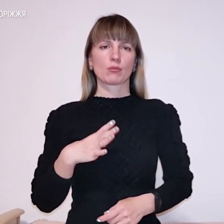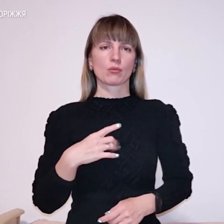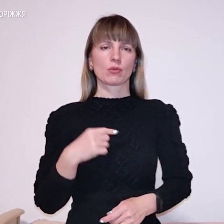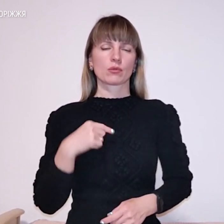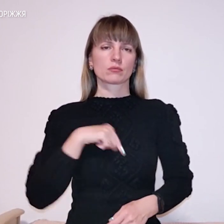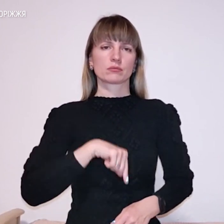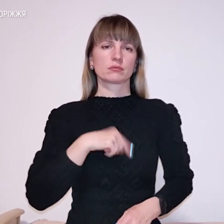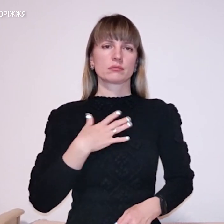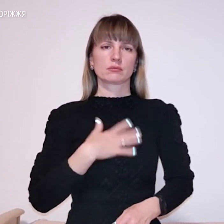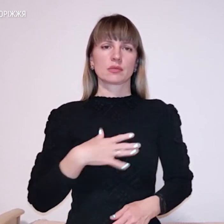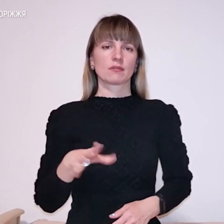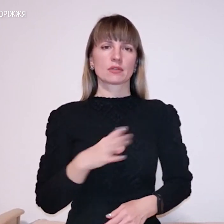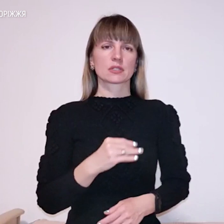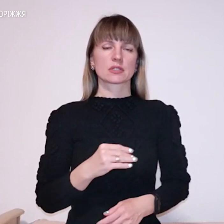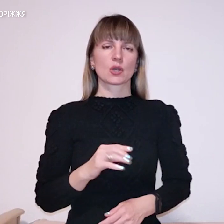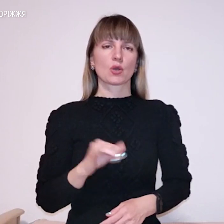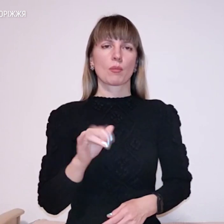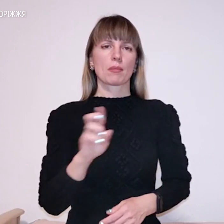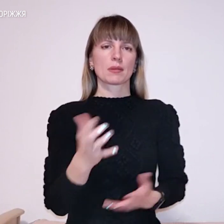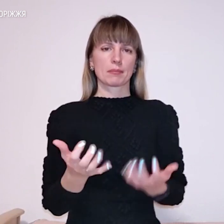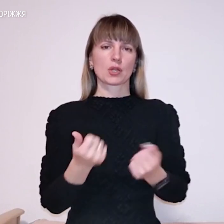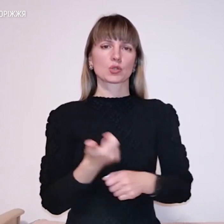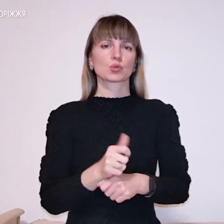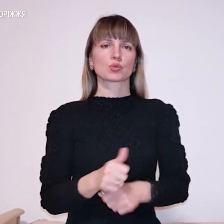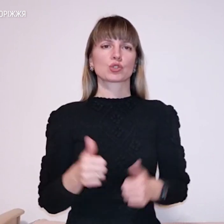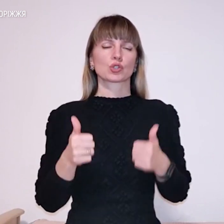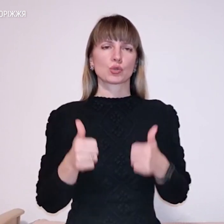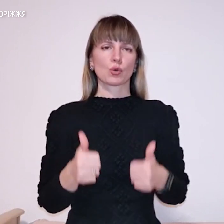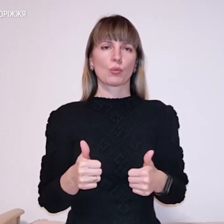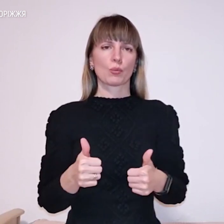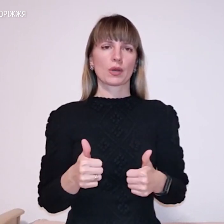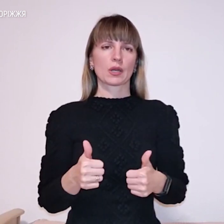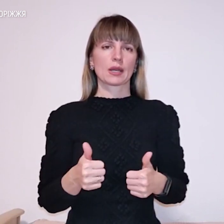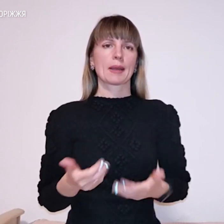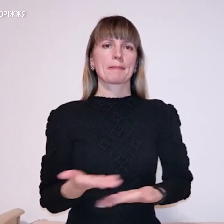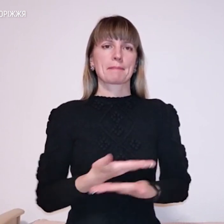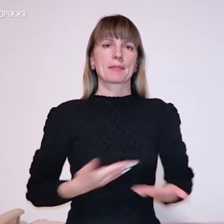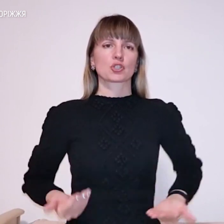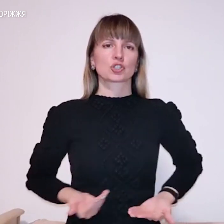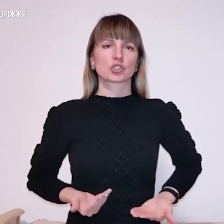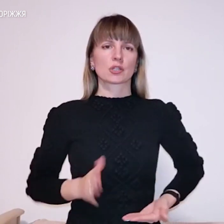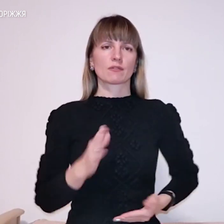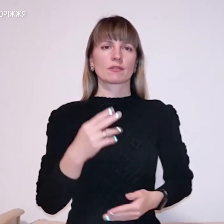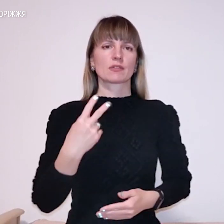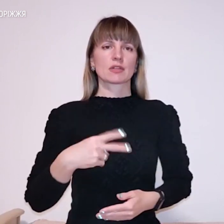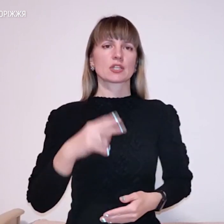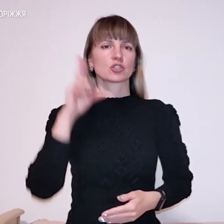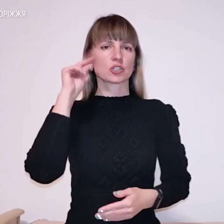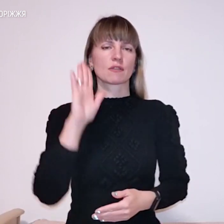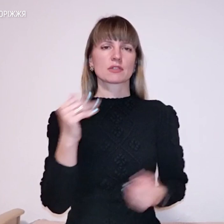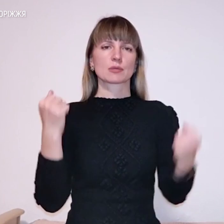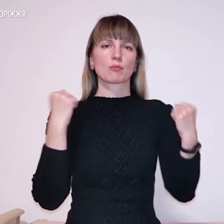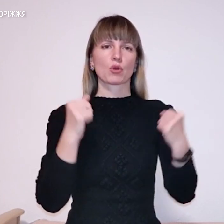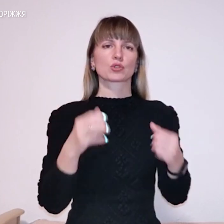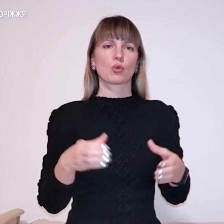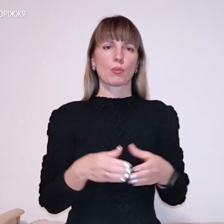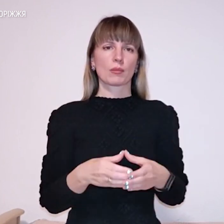все. В Бердянську прийняли дуже добре. Ми жили з 20-го числа в спорткомплексі.